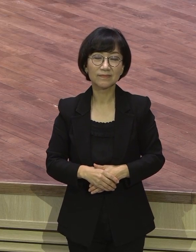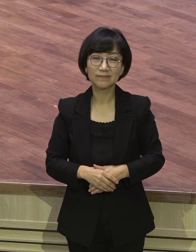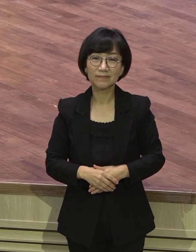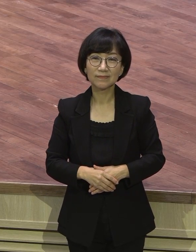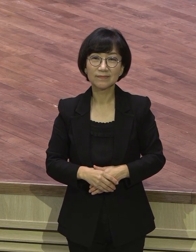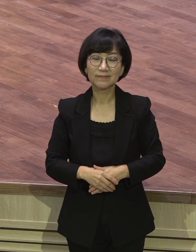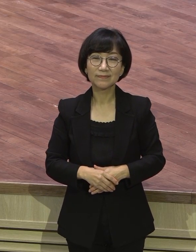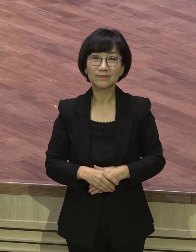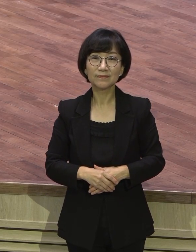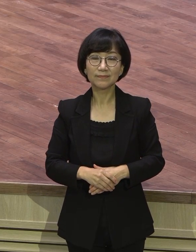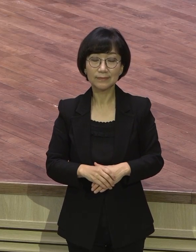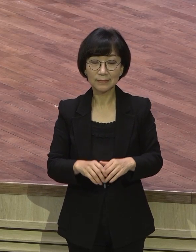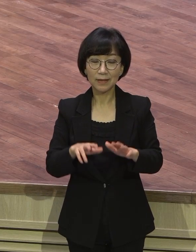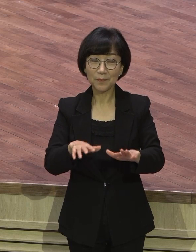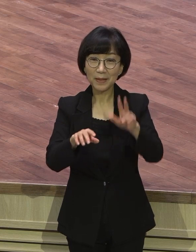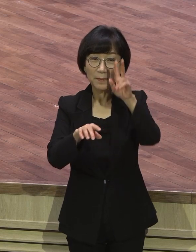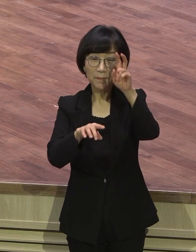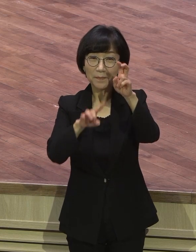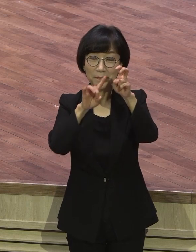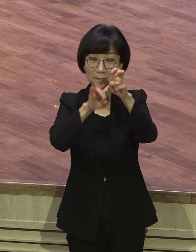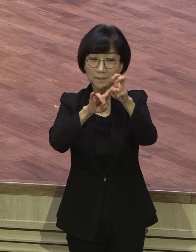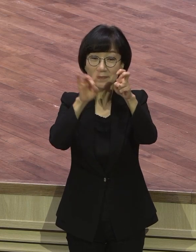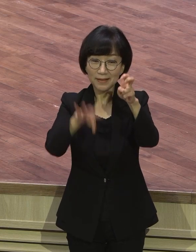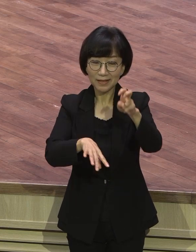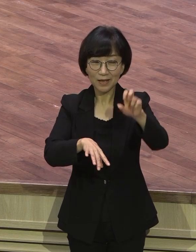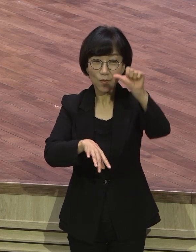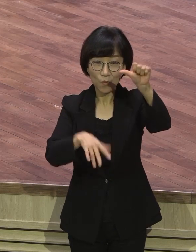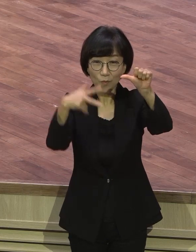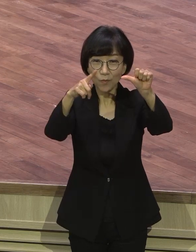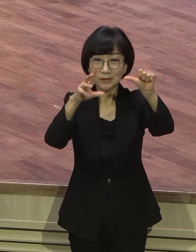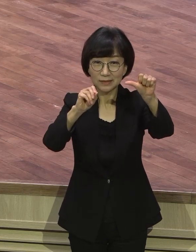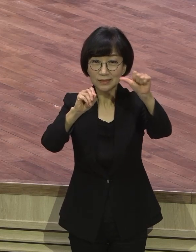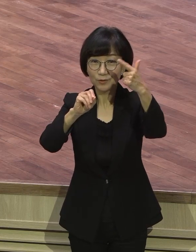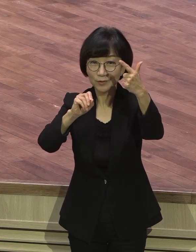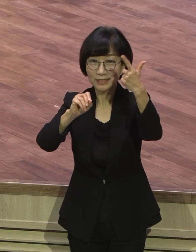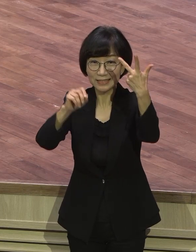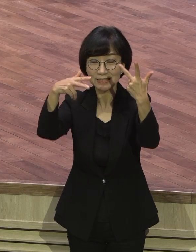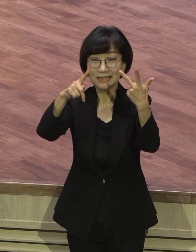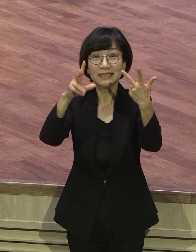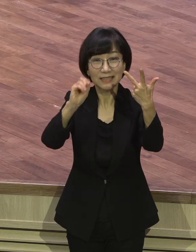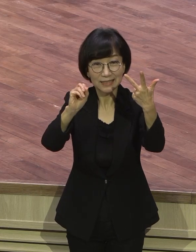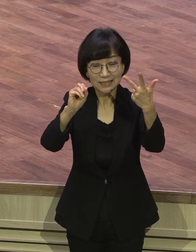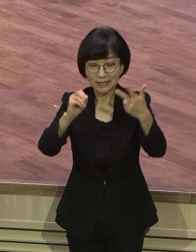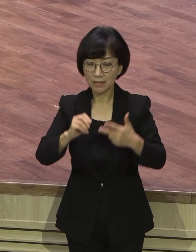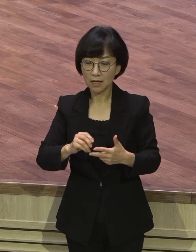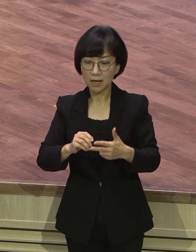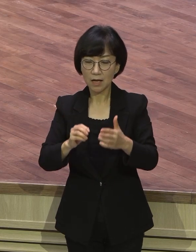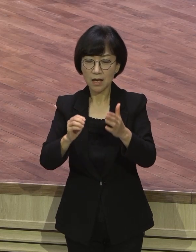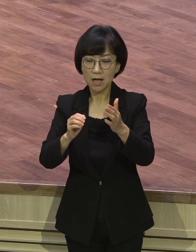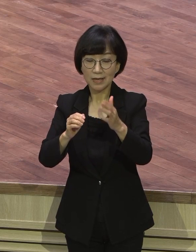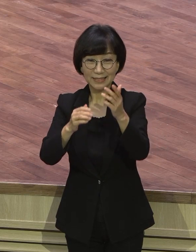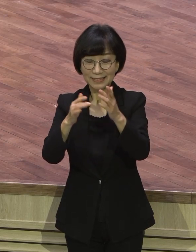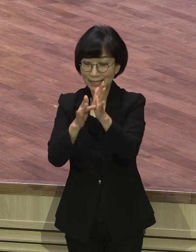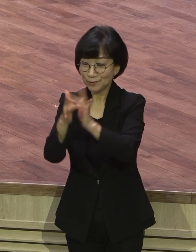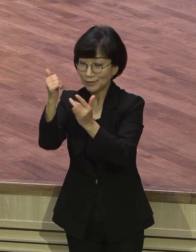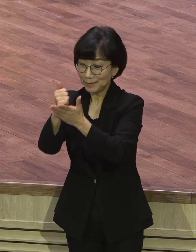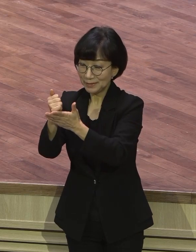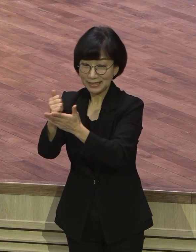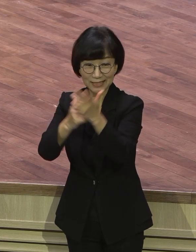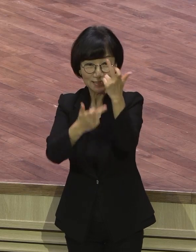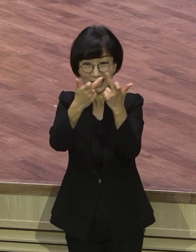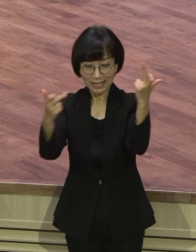우리가 지금 마태범 5장부터 7장까지 나와 있는 예수님의 뭐요? 유명한 말씀이에요. 산상수훈.